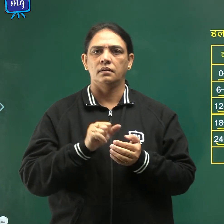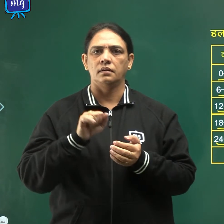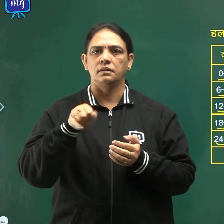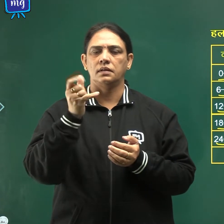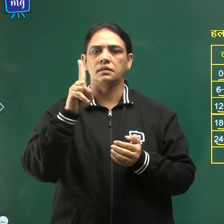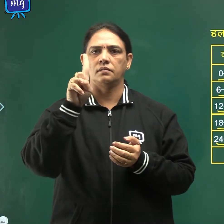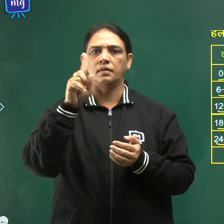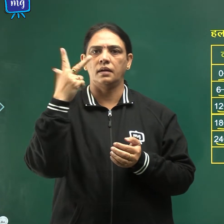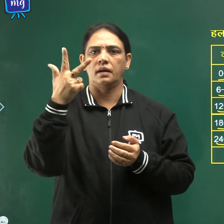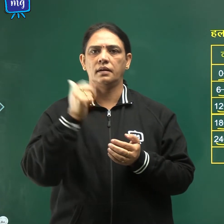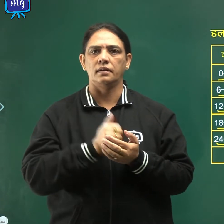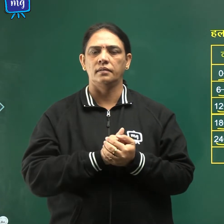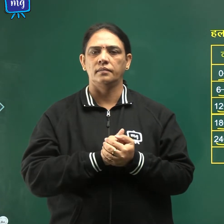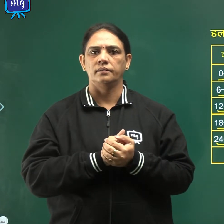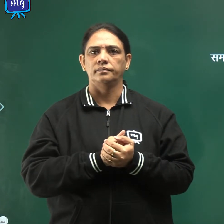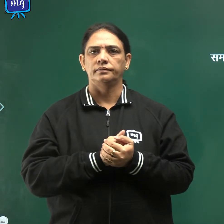618।